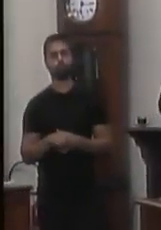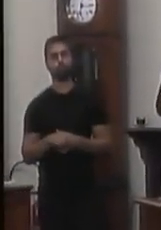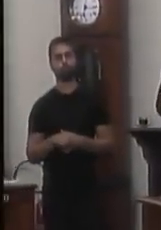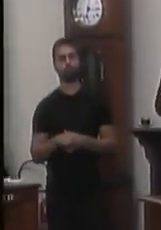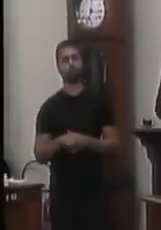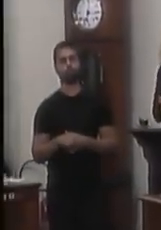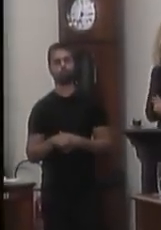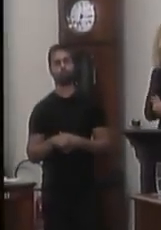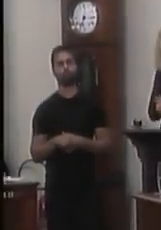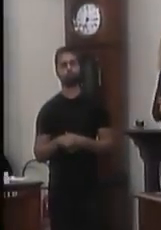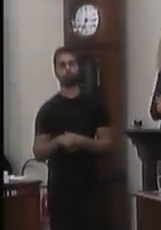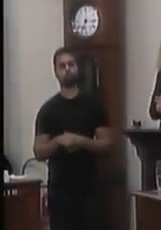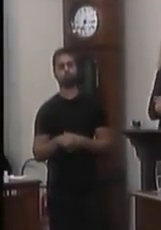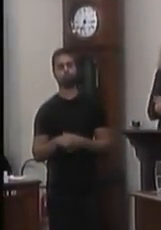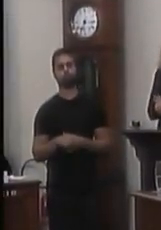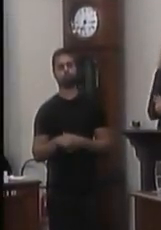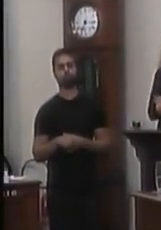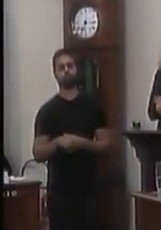Boa noite.